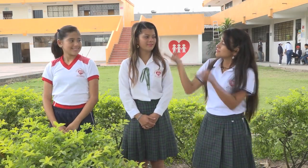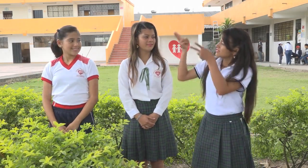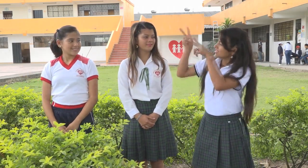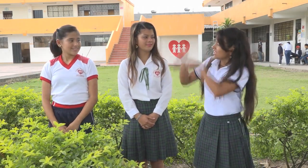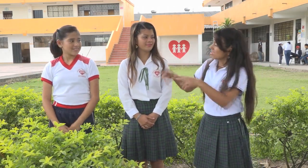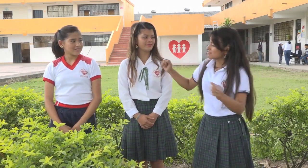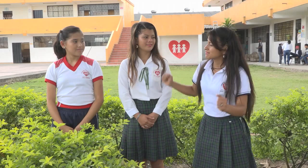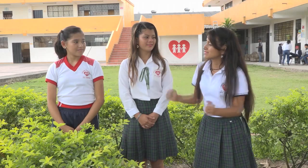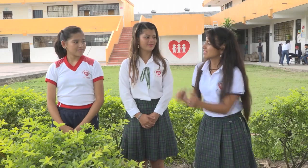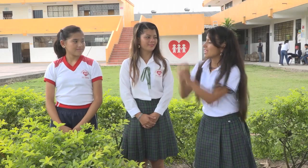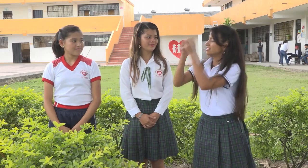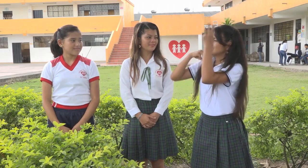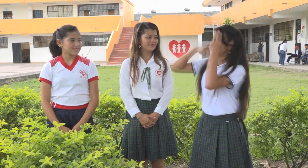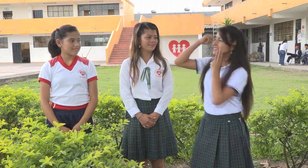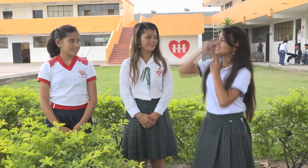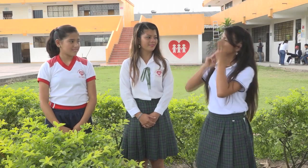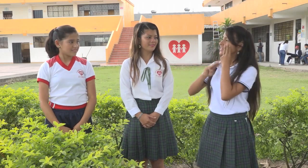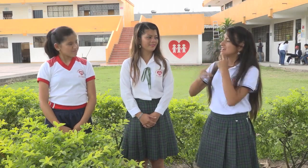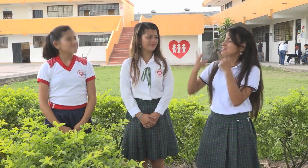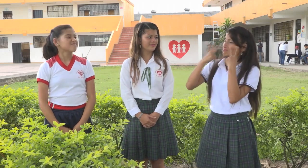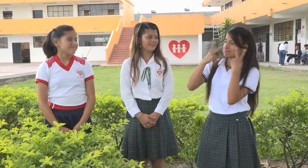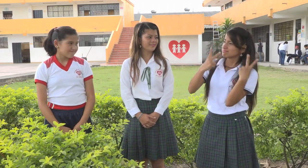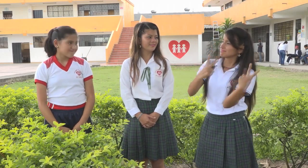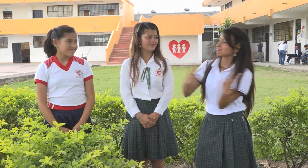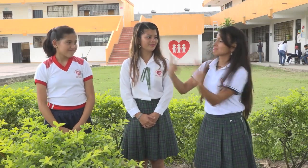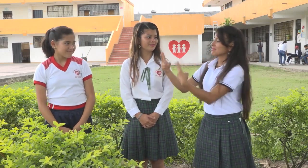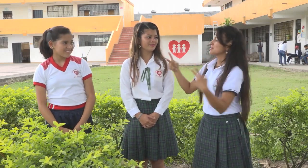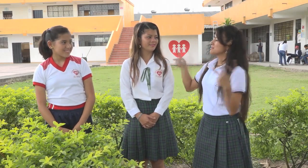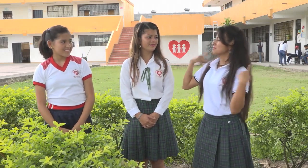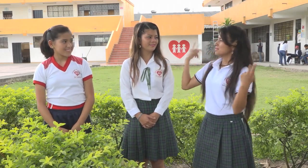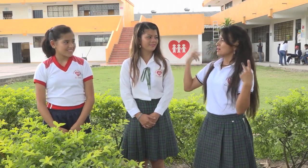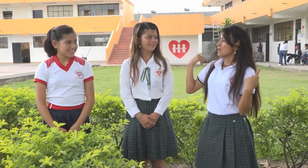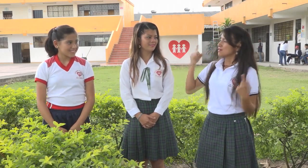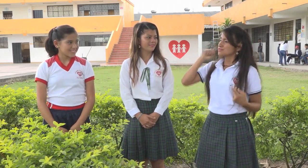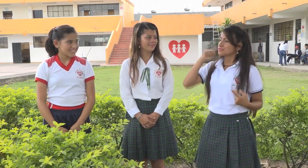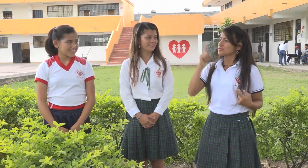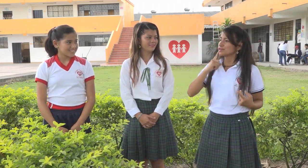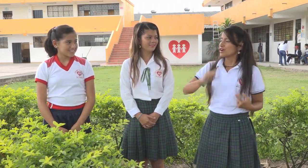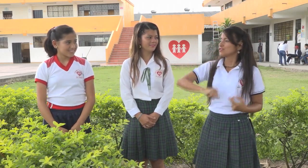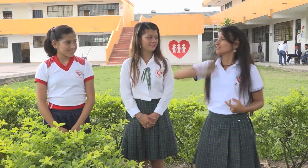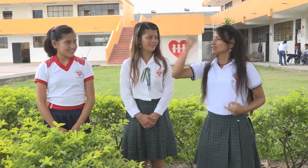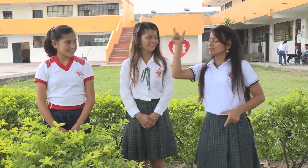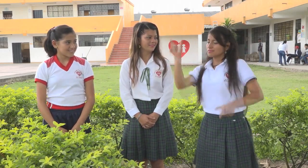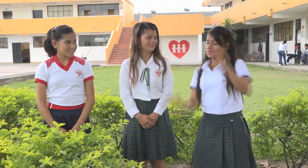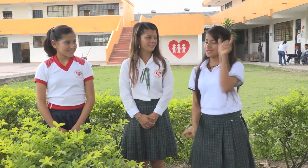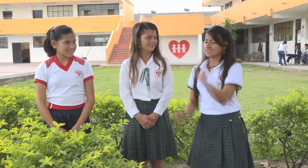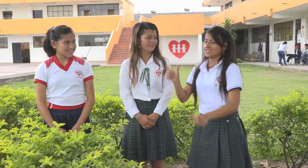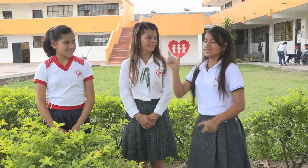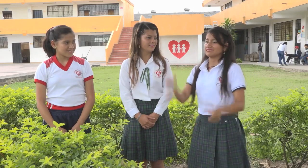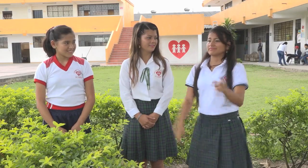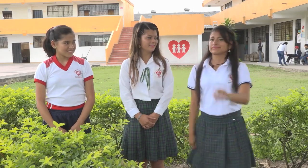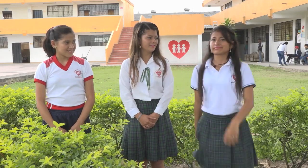Damaris, también nos acompañará en el mimo y conoceremos la vida de otras personas sordas.